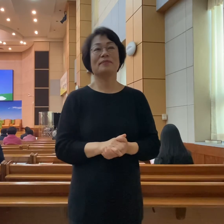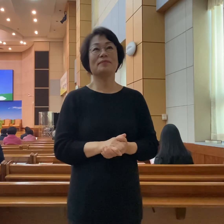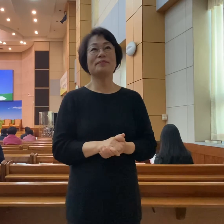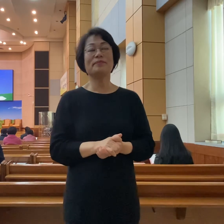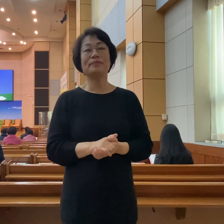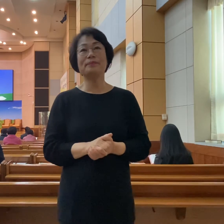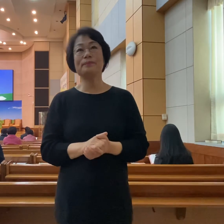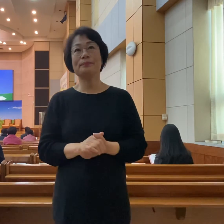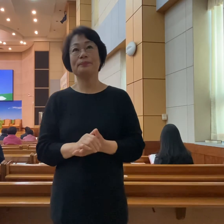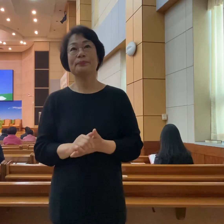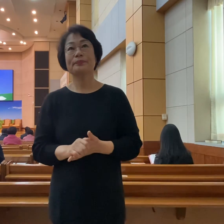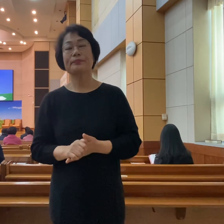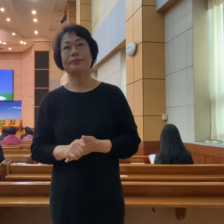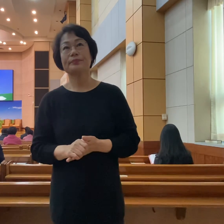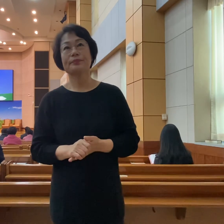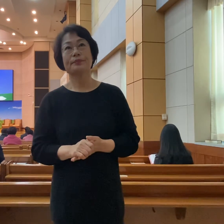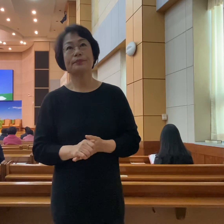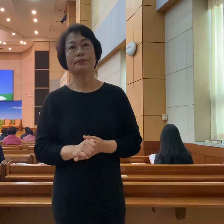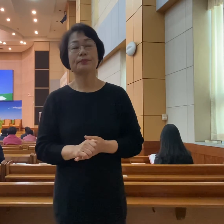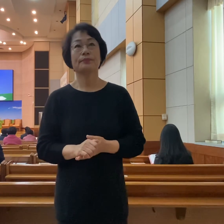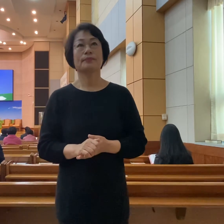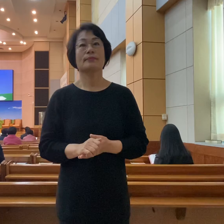로또 노래를